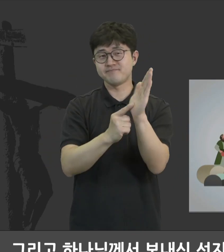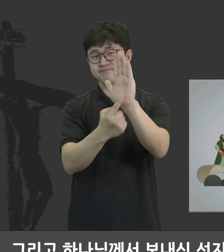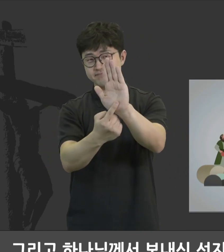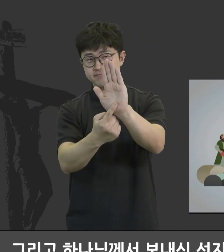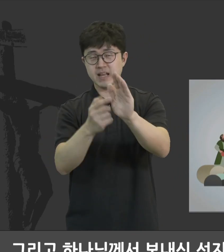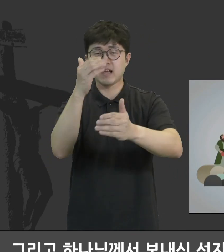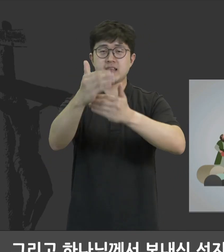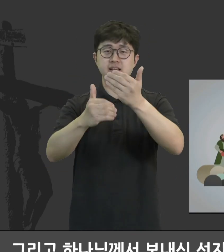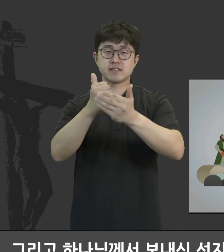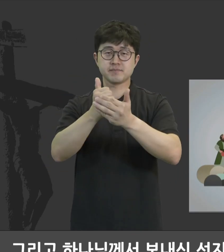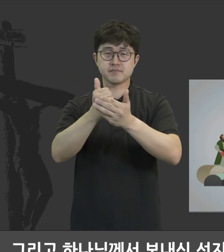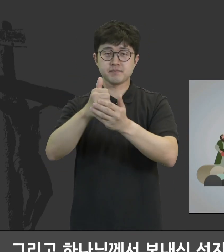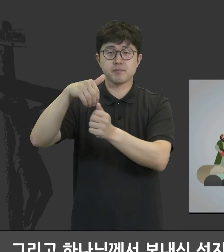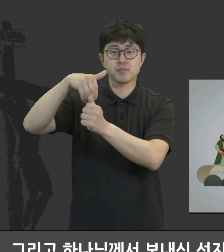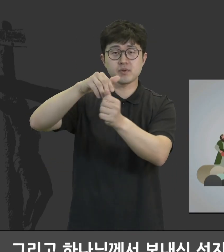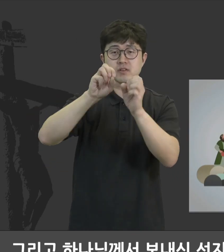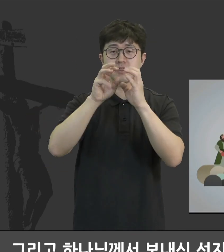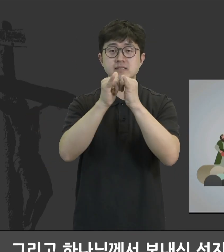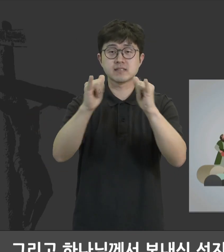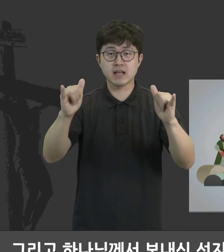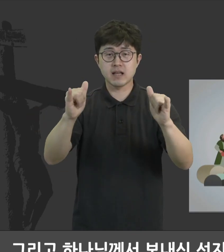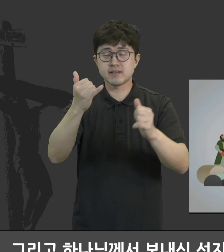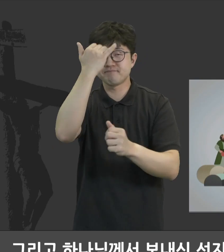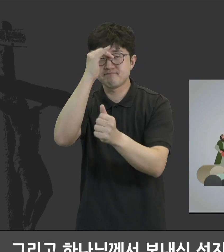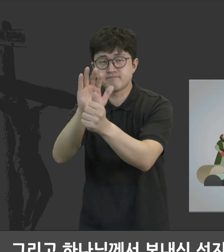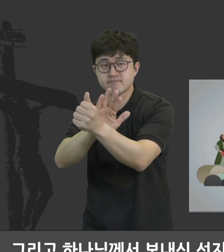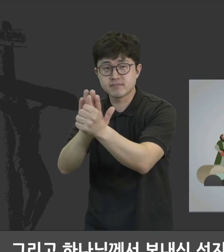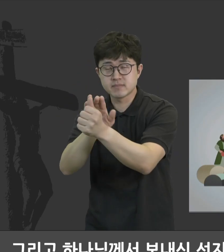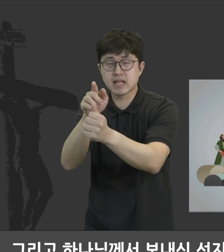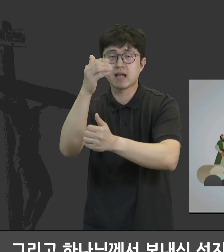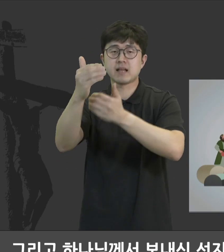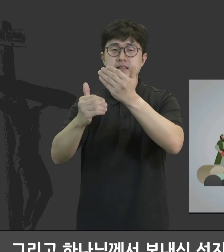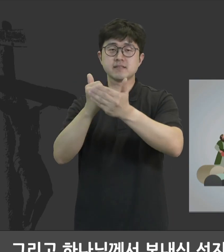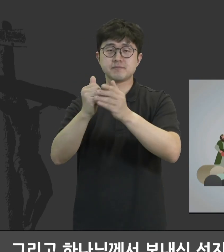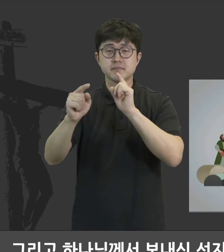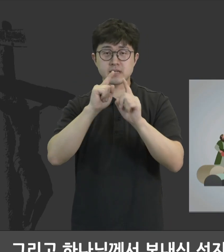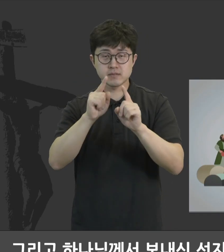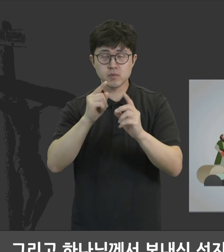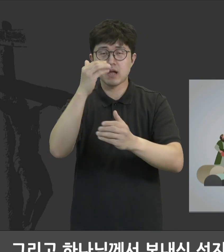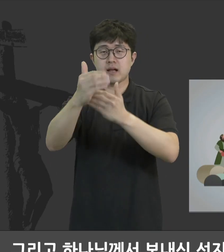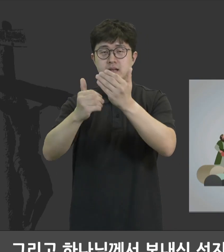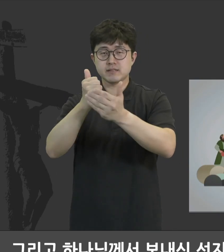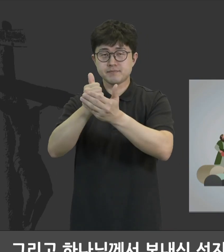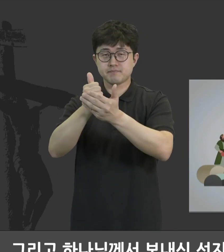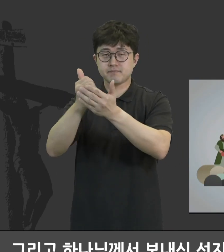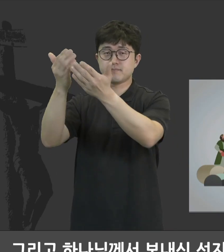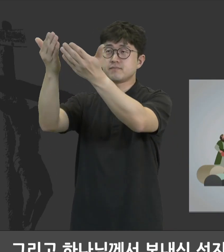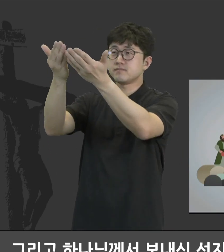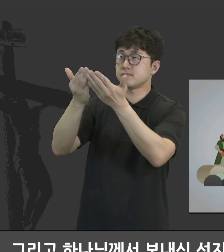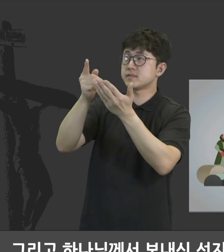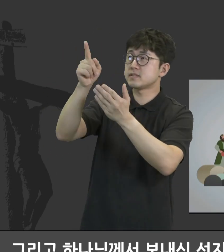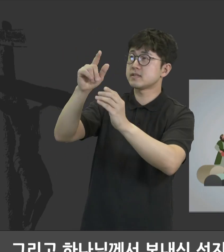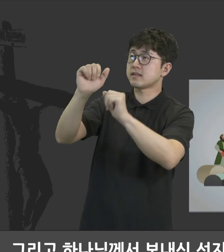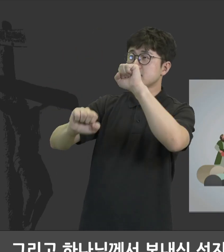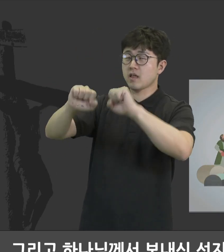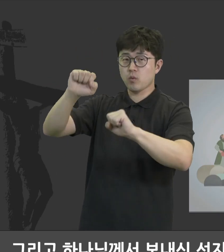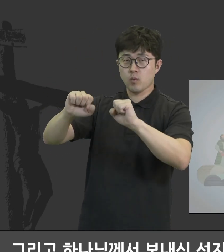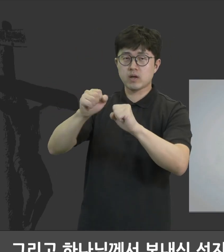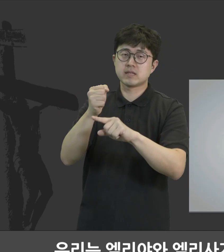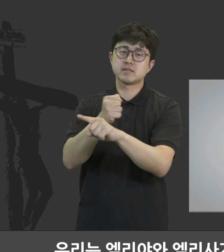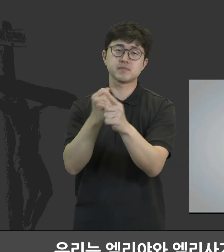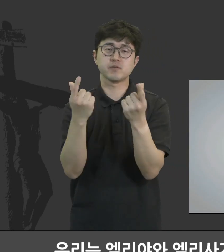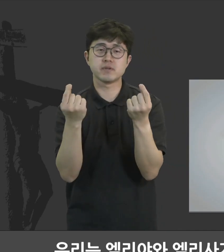그리고 하나님께서 보내신 선지자를 향한 태도는 곧 하나님 말씀과 하나님을 향한 태도라는 것을